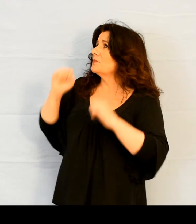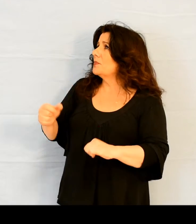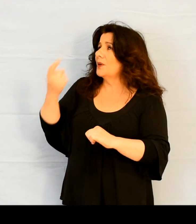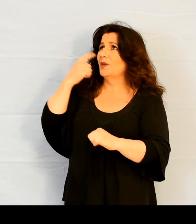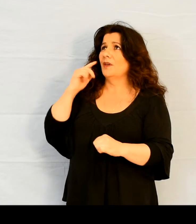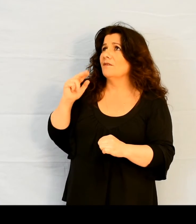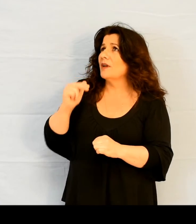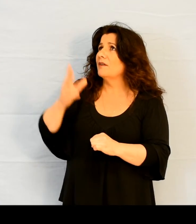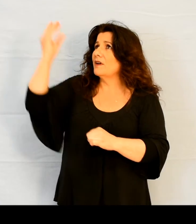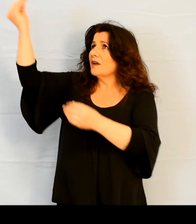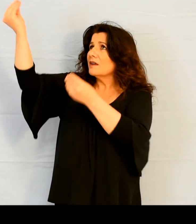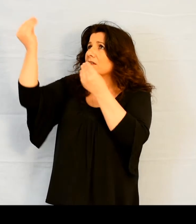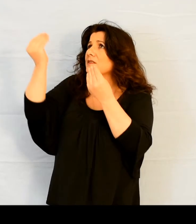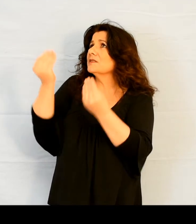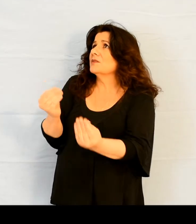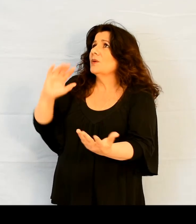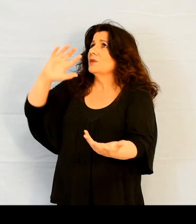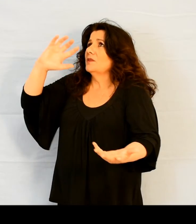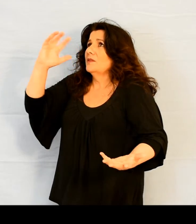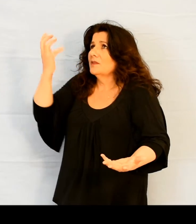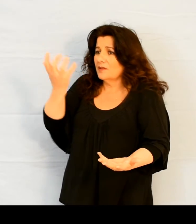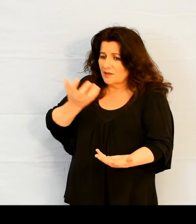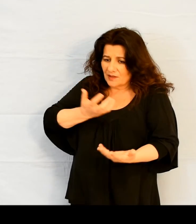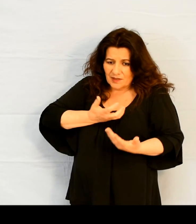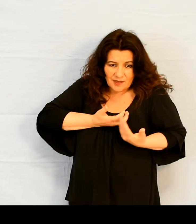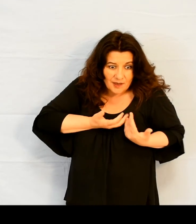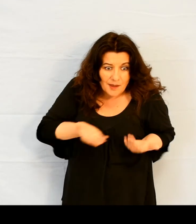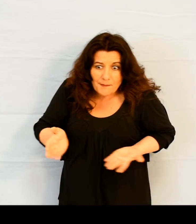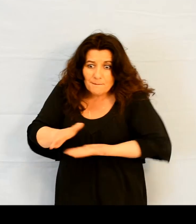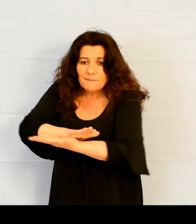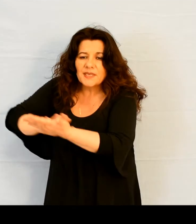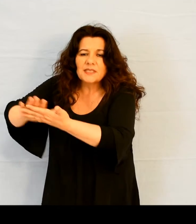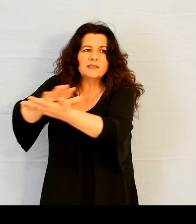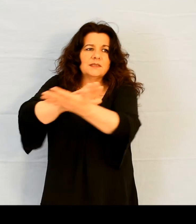et recevoir en temps voulu la grâce de son secours.